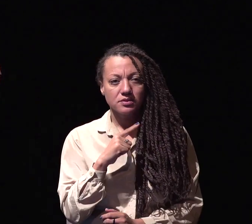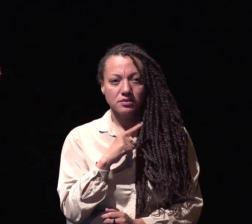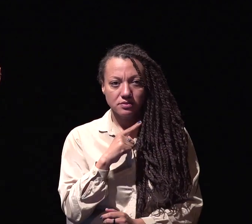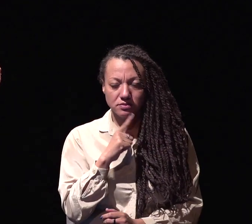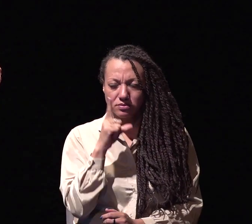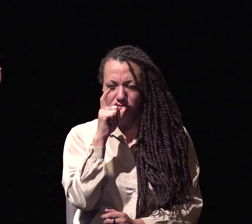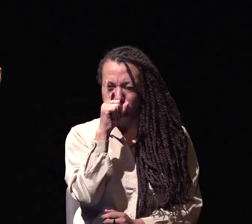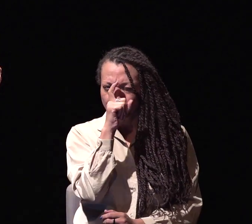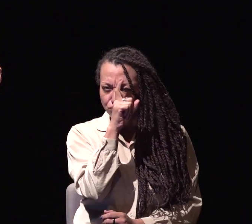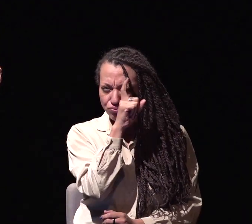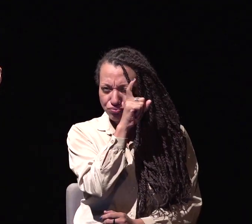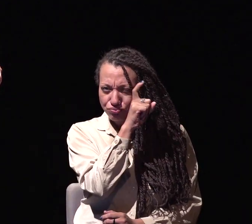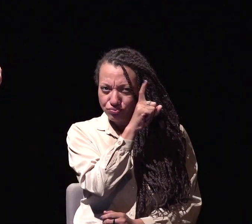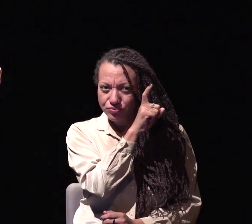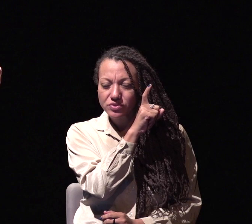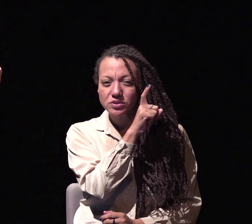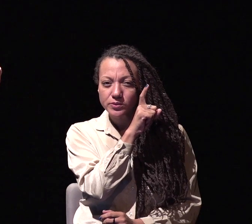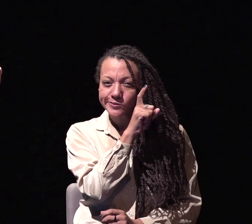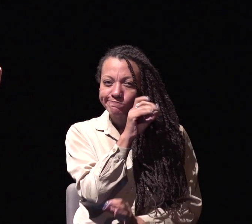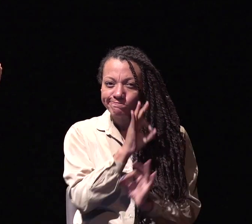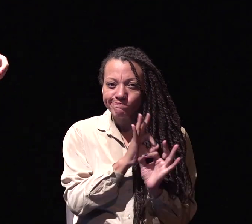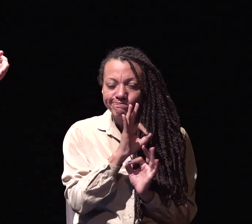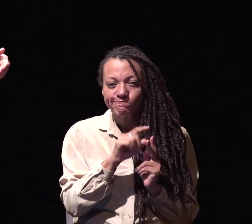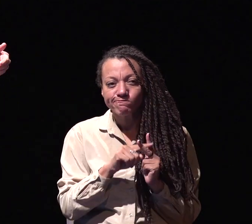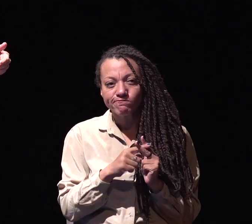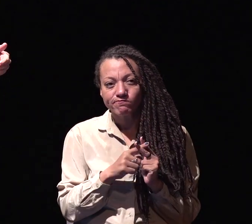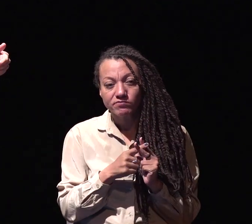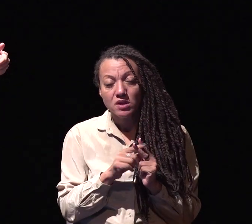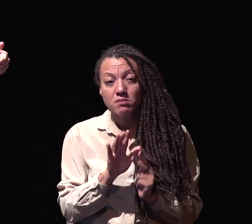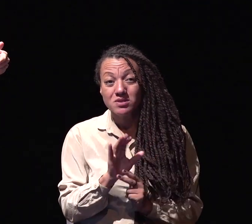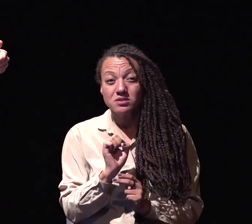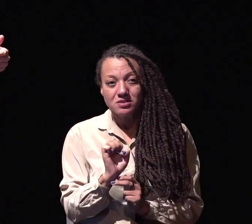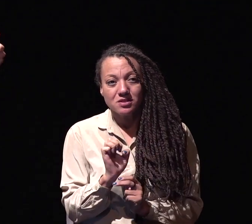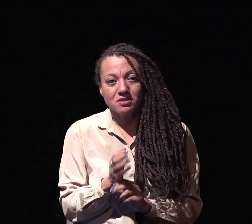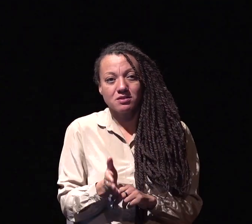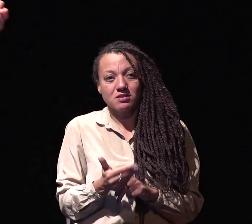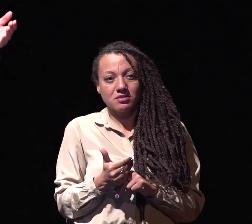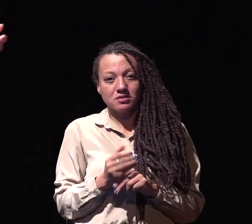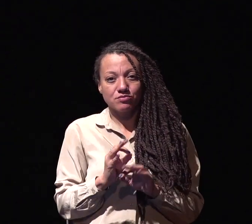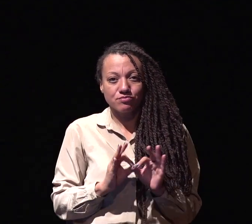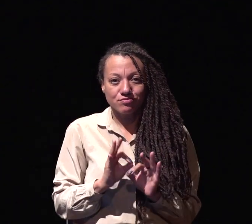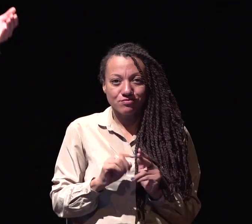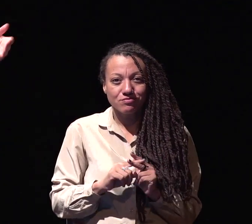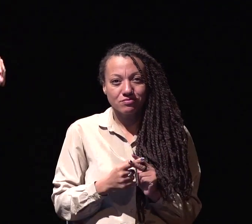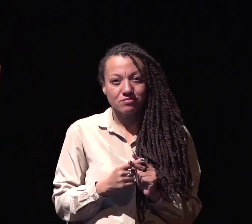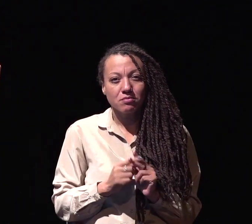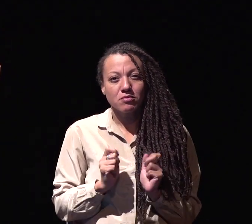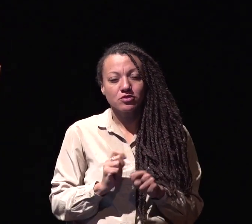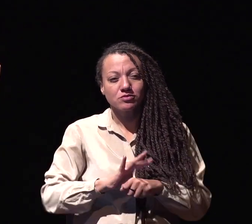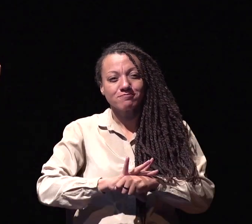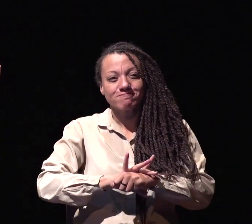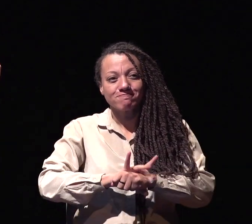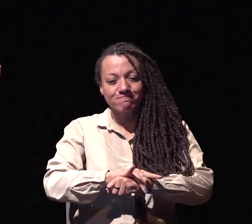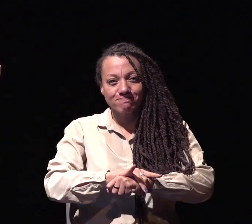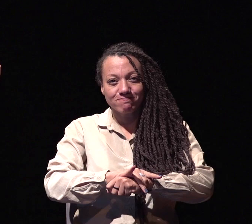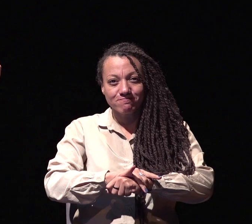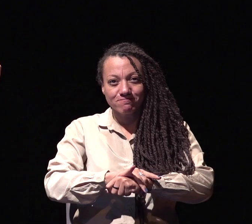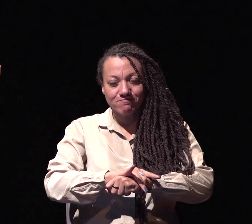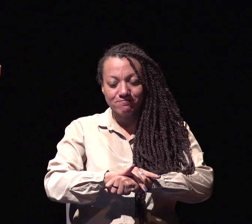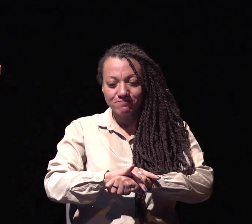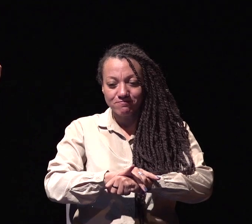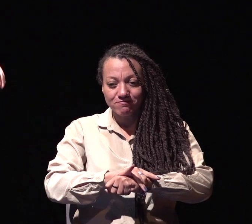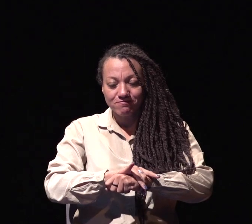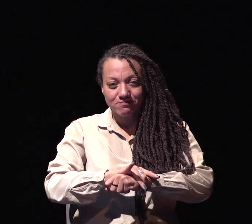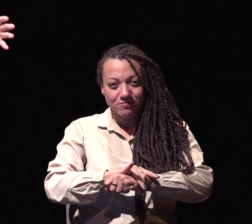é difícil de tratar, mas que, se bem tratados, garantem a